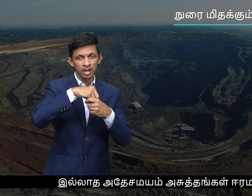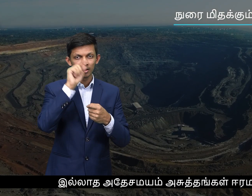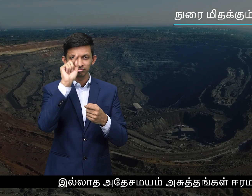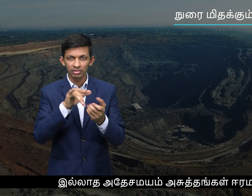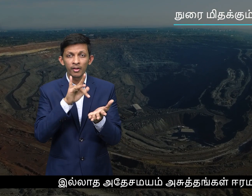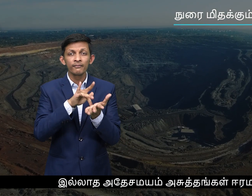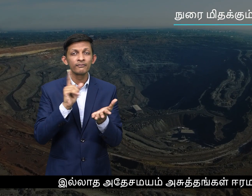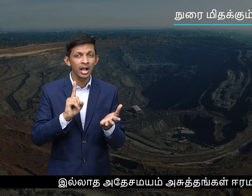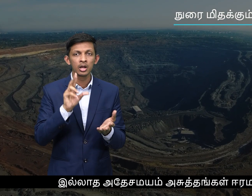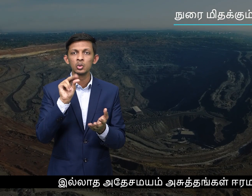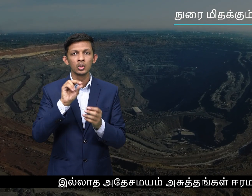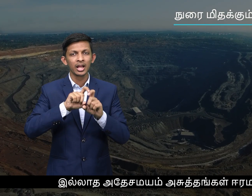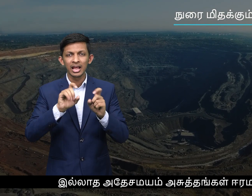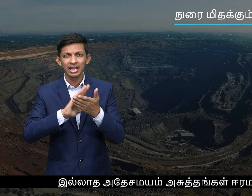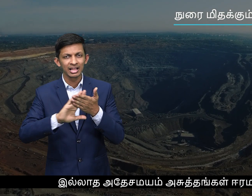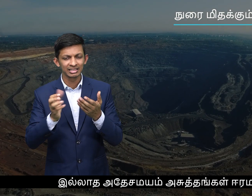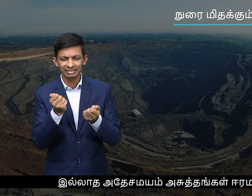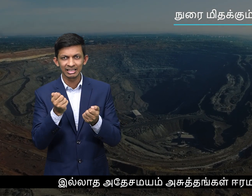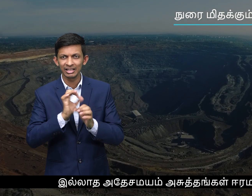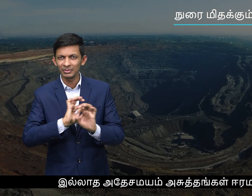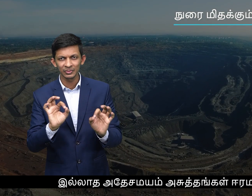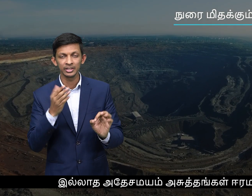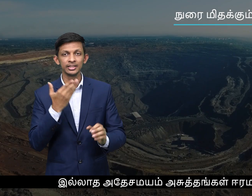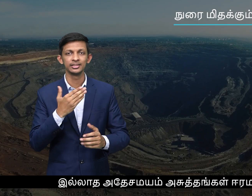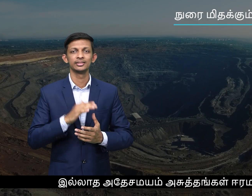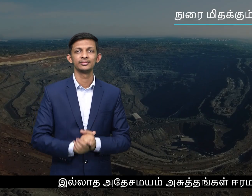அதே சமயம் அசுத்தங்கள் ஈரமாகின்றன.